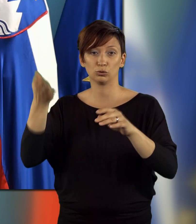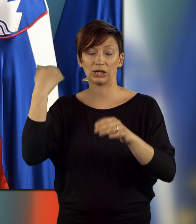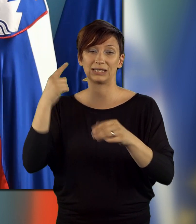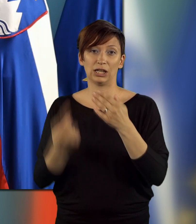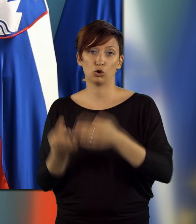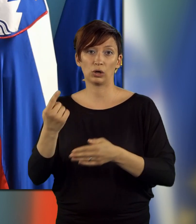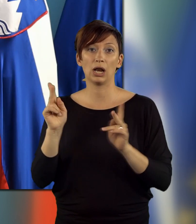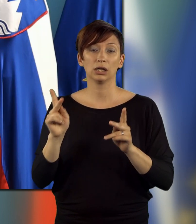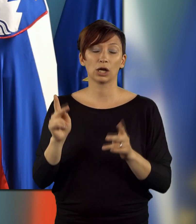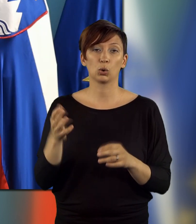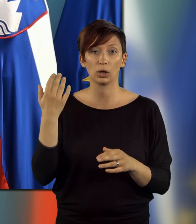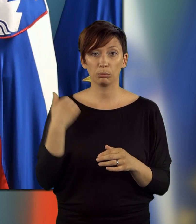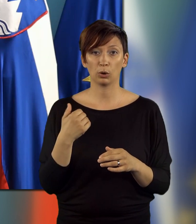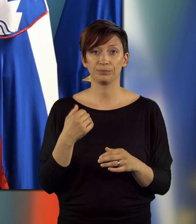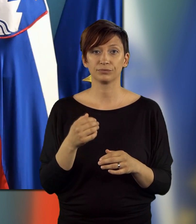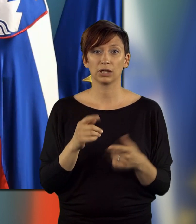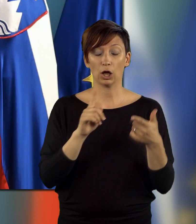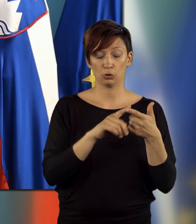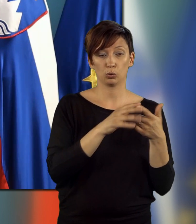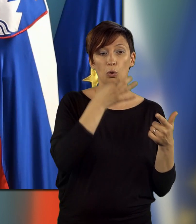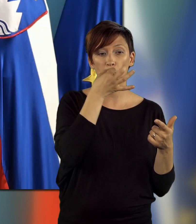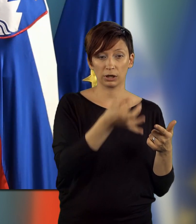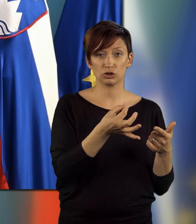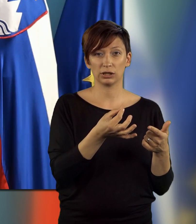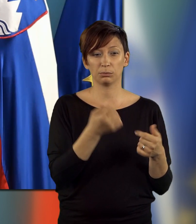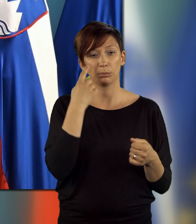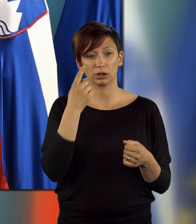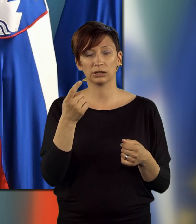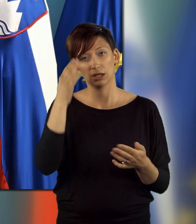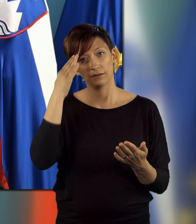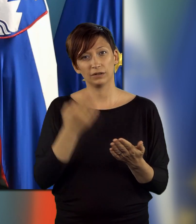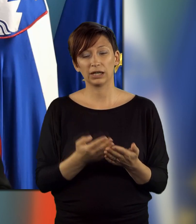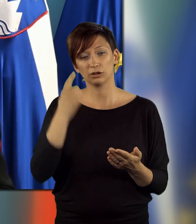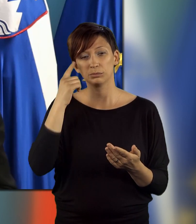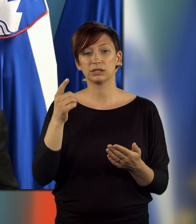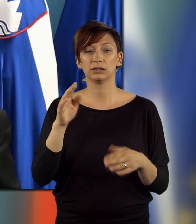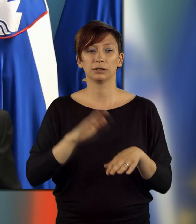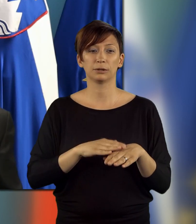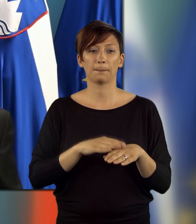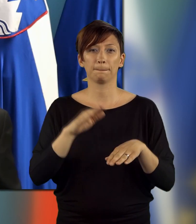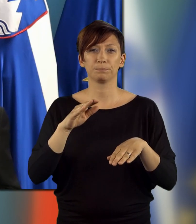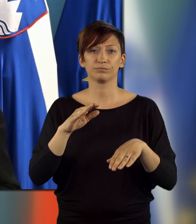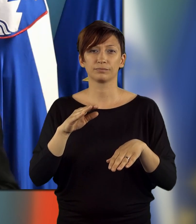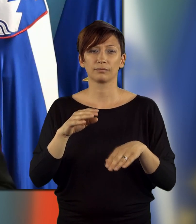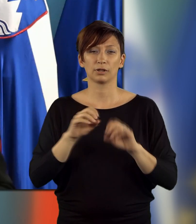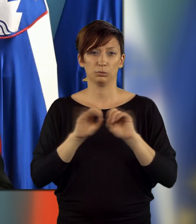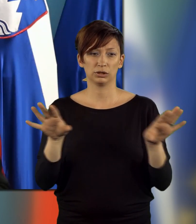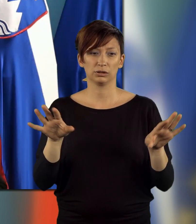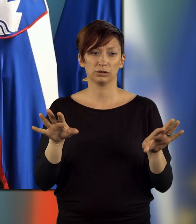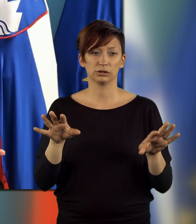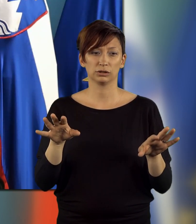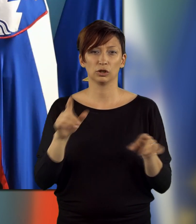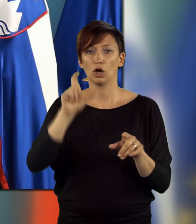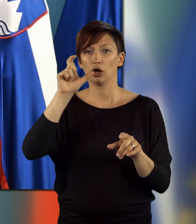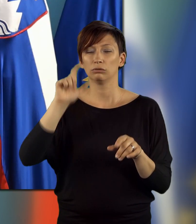je dogajalo in kako je. Na drugo vprašanje pa, poglejte, verjetno mislite na poročilo, ki so